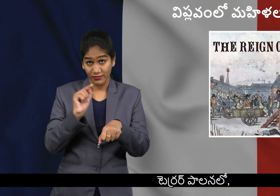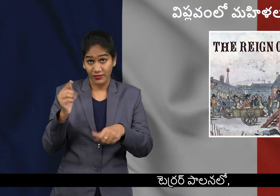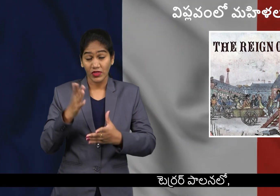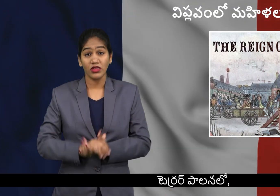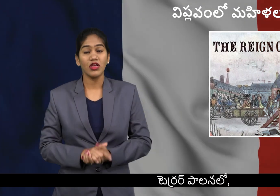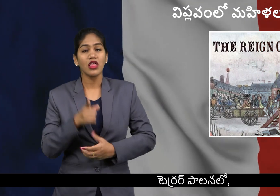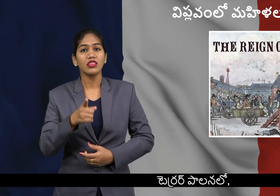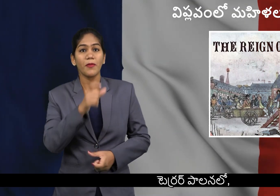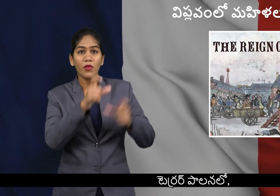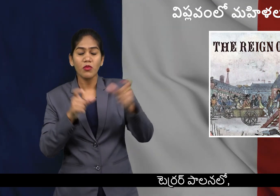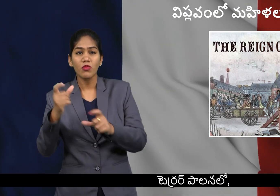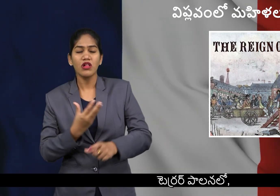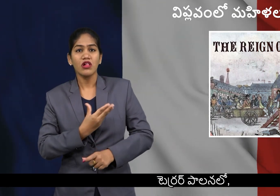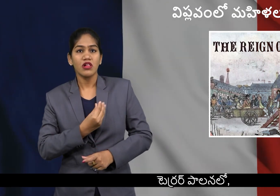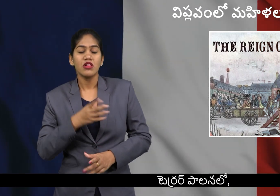టెర్రర్ పాలనలో